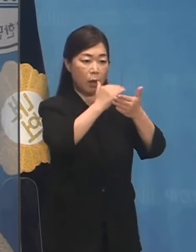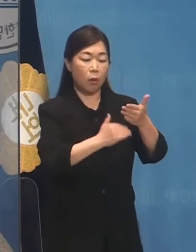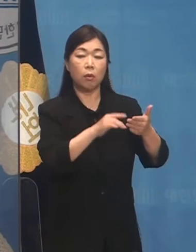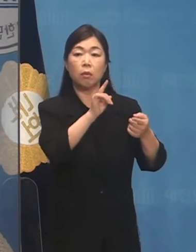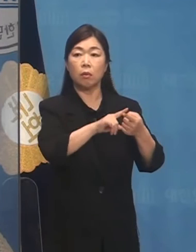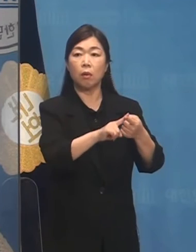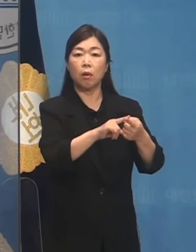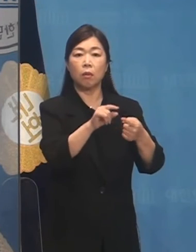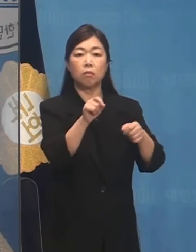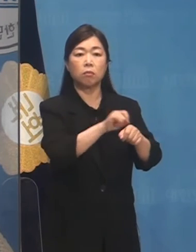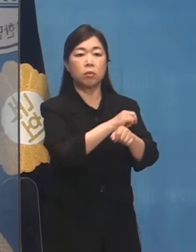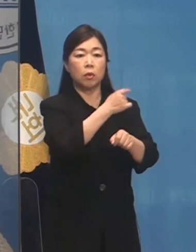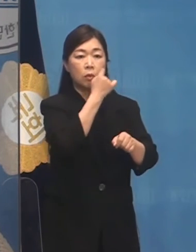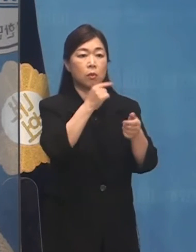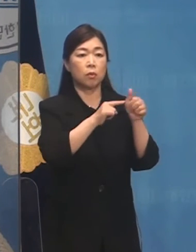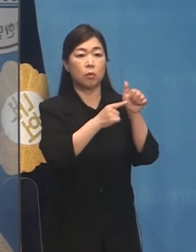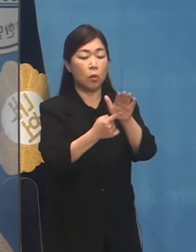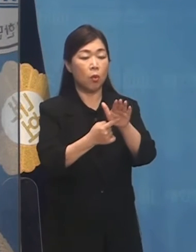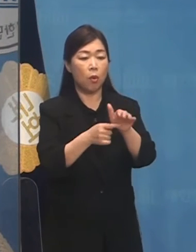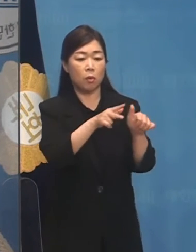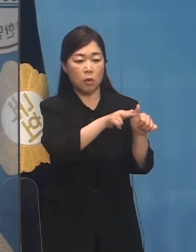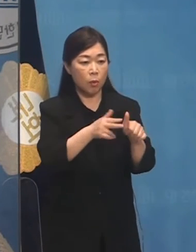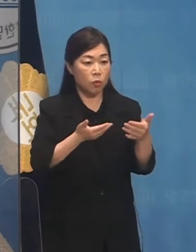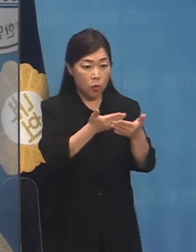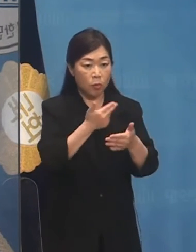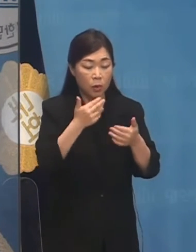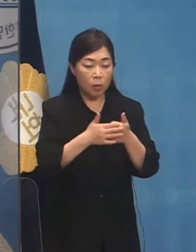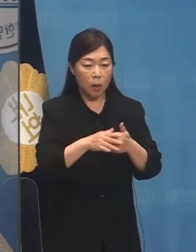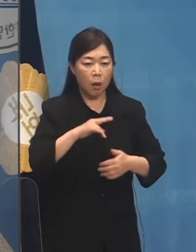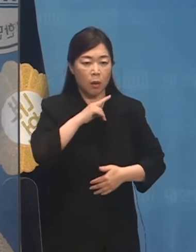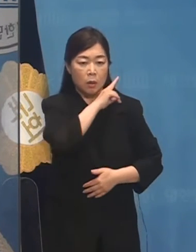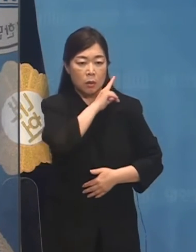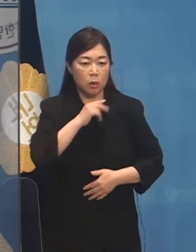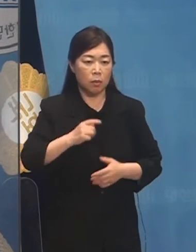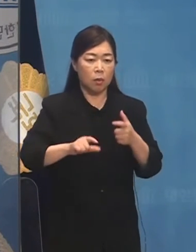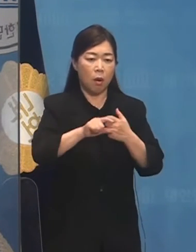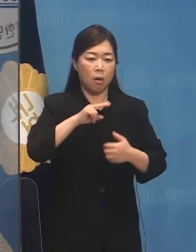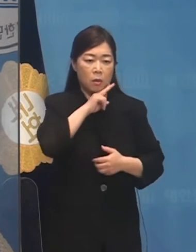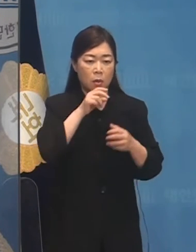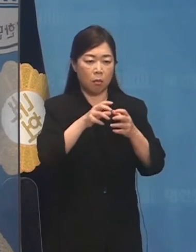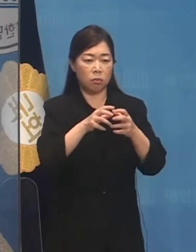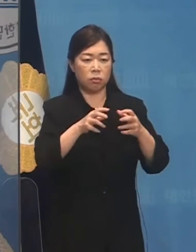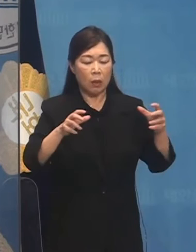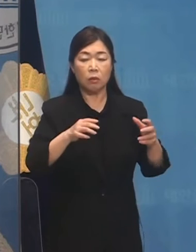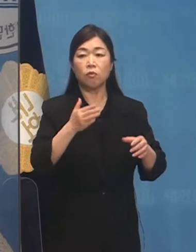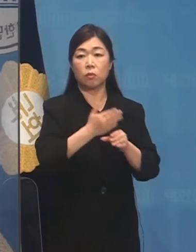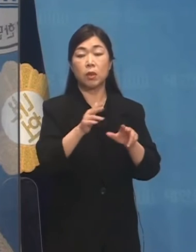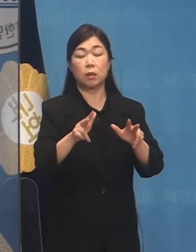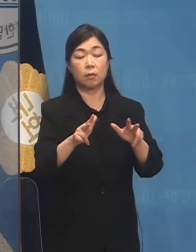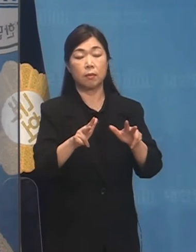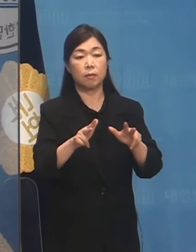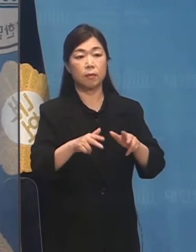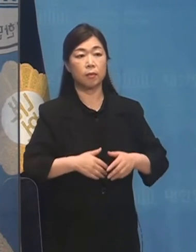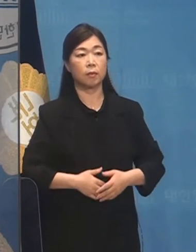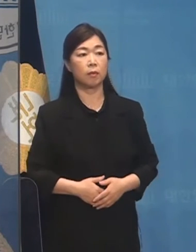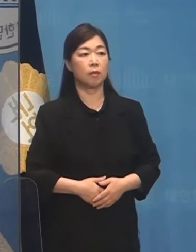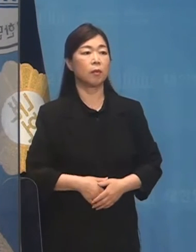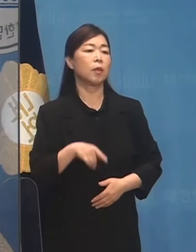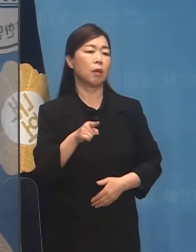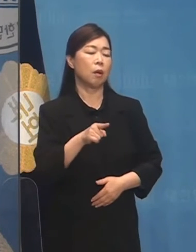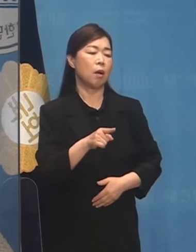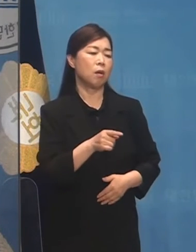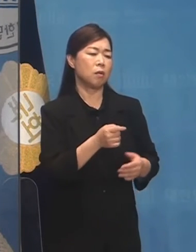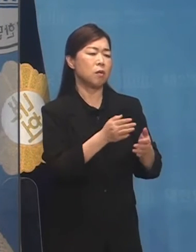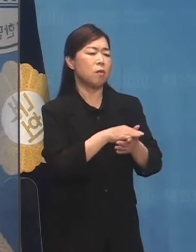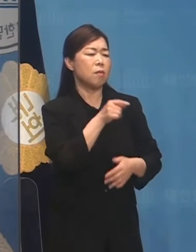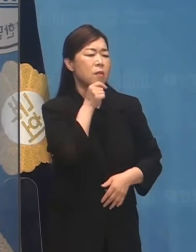아무런 정보를 제공하지 않기 때문에 의심은 뭉게뭉게 피어오르고 있습니다. 이건 그야말로